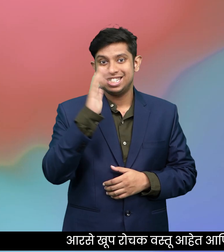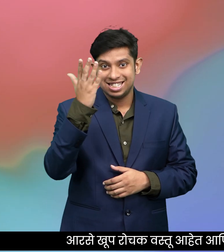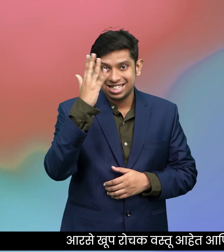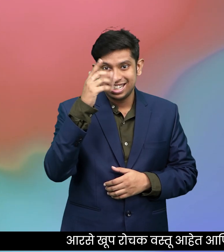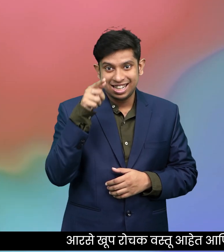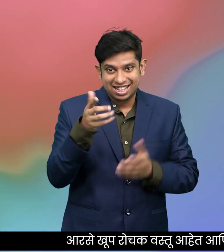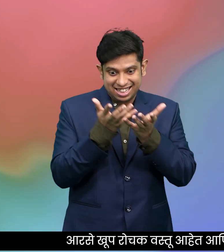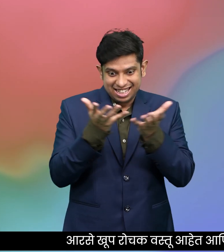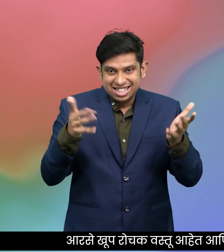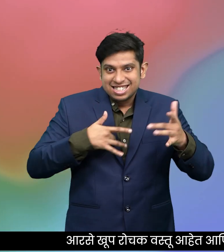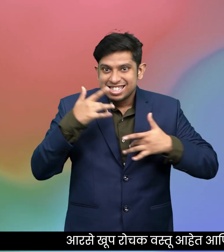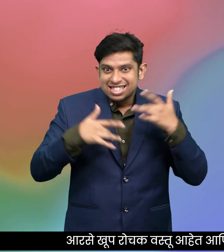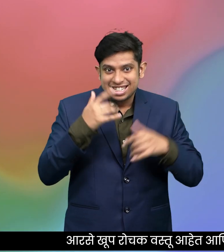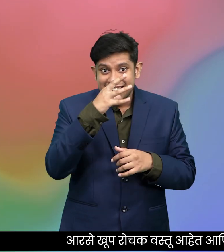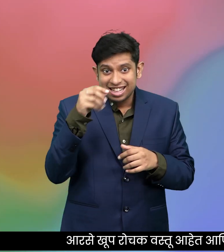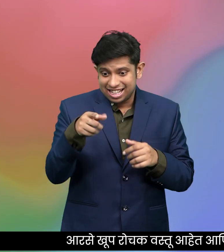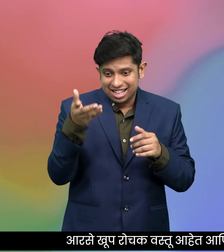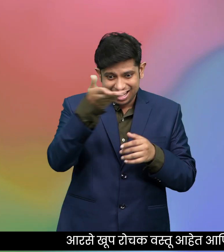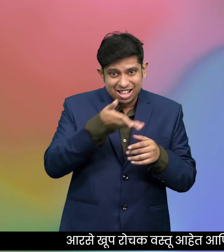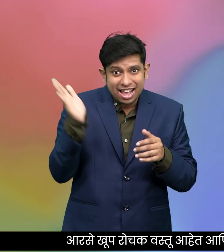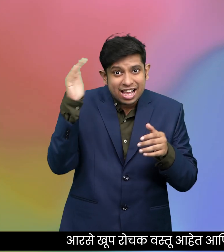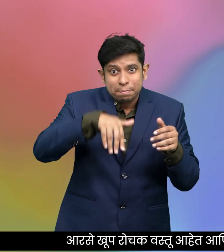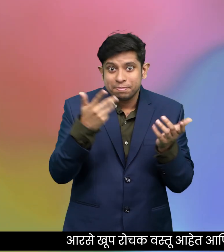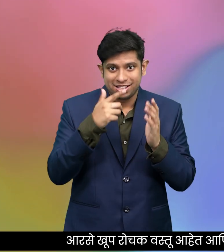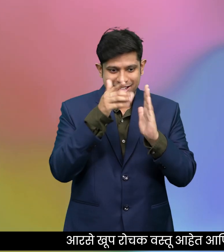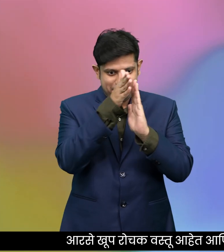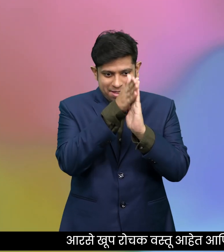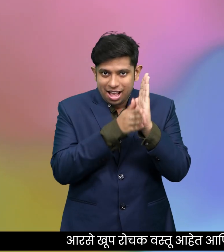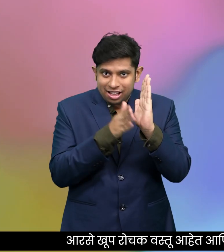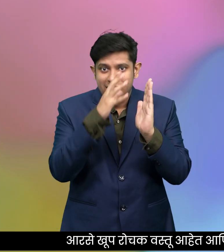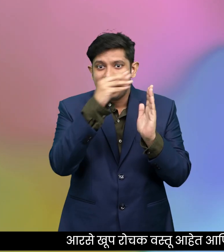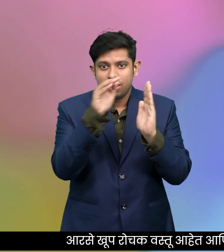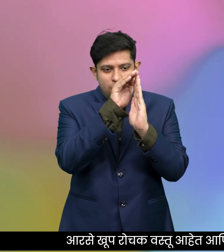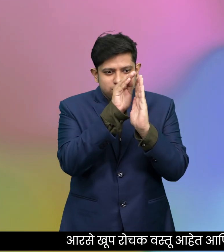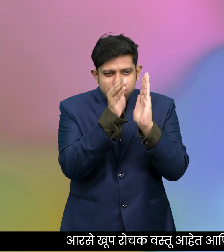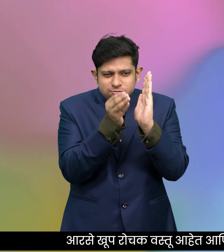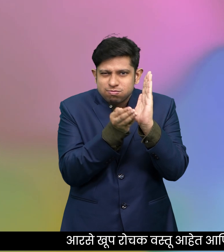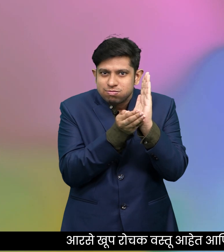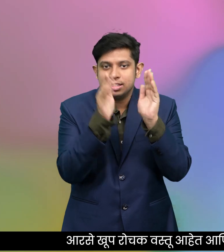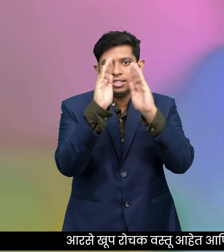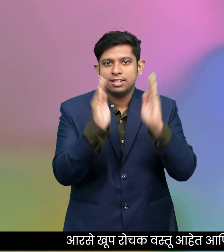आरसे खूप रोचक वस्तू आहेत आणि ते समतल व वक्र अशा दोन प्रकारात असतात.